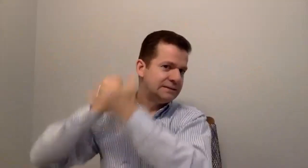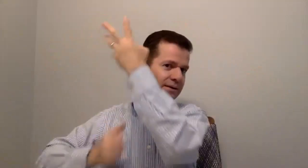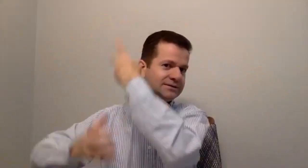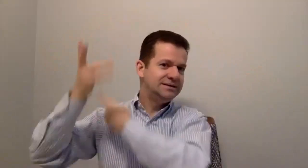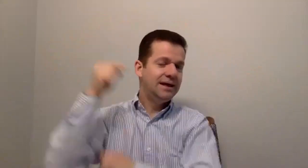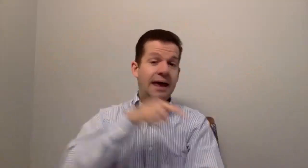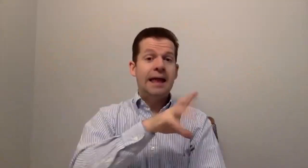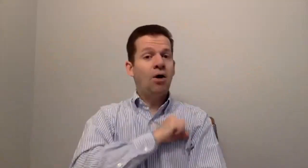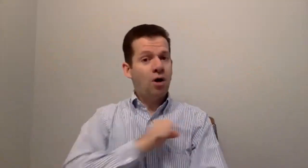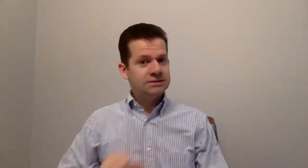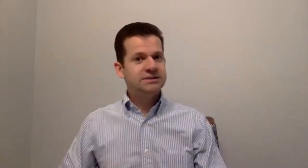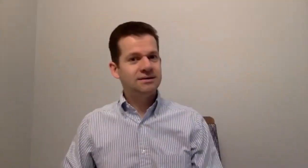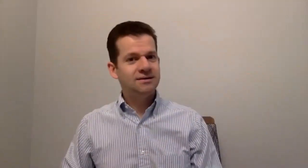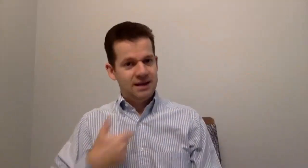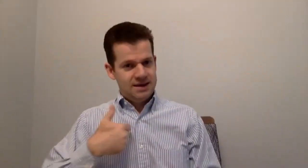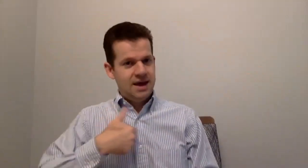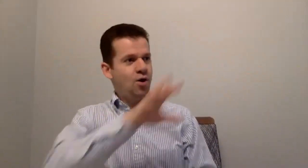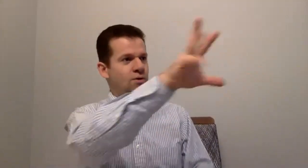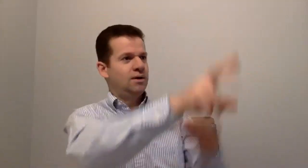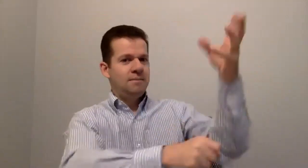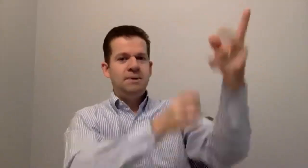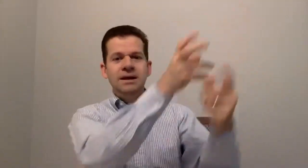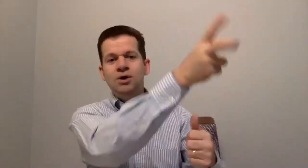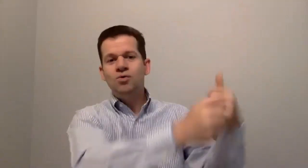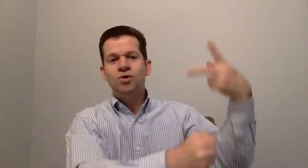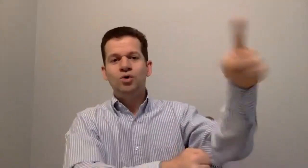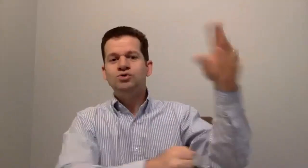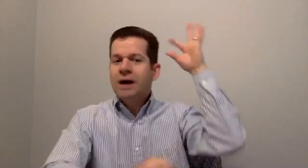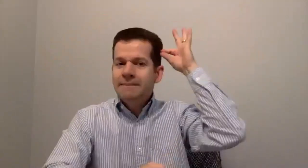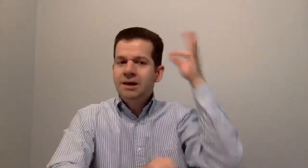Passa a mão assim. Ela gosta que eu brinco no seu cabelo.